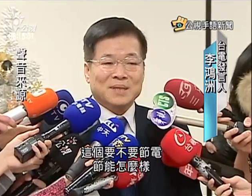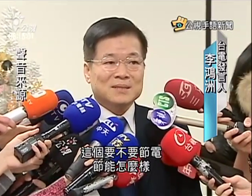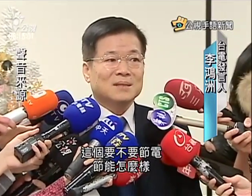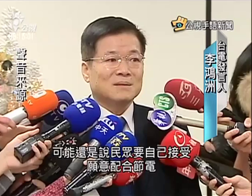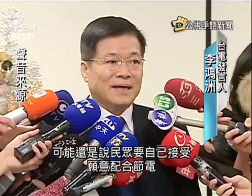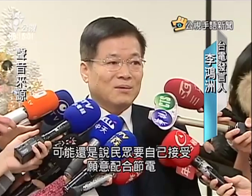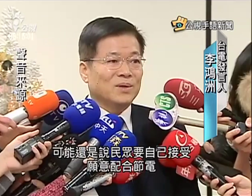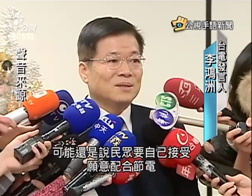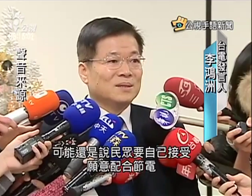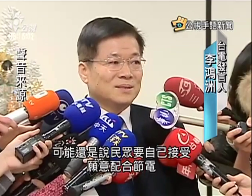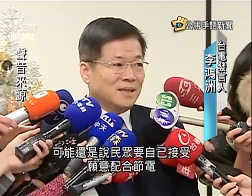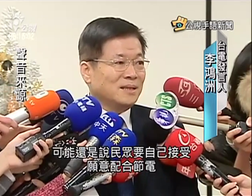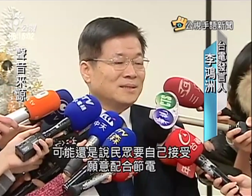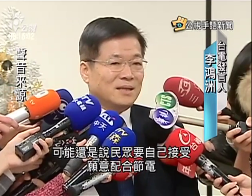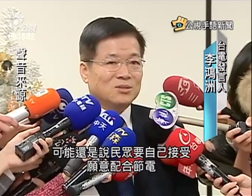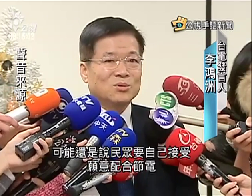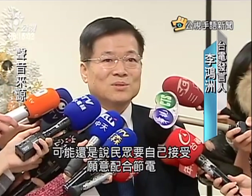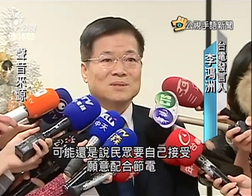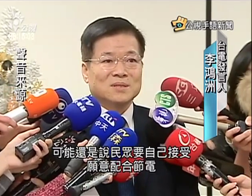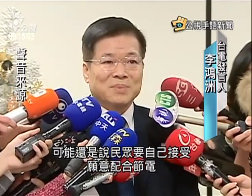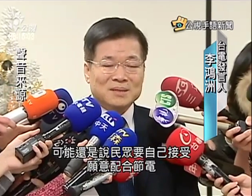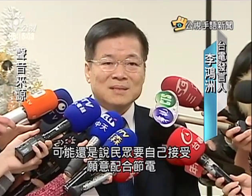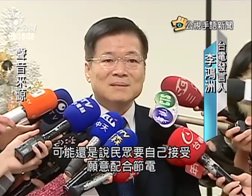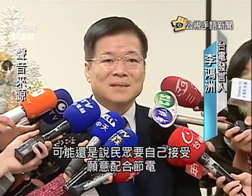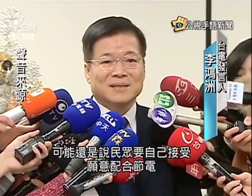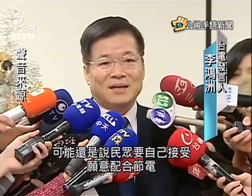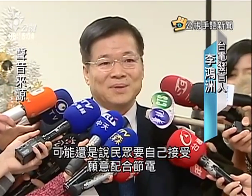是说民众要自己接受，愿意配合节电的。